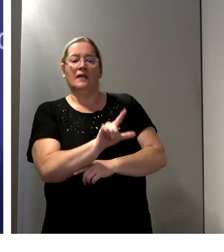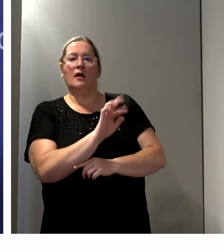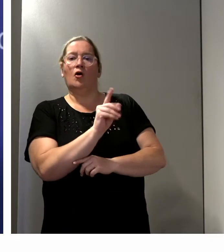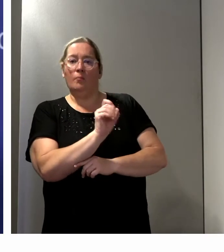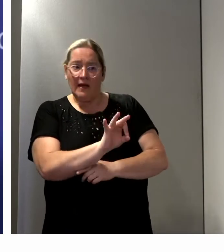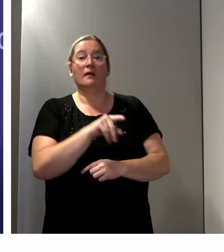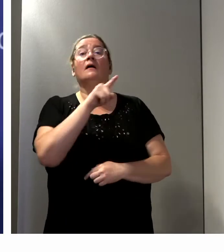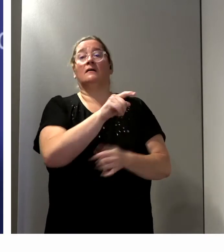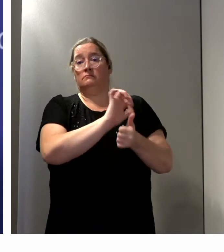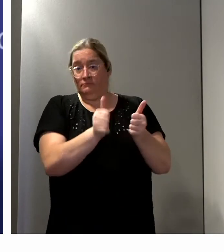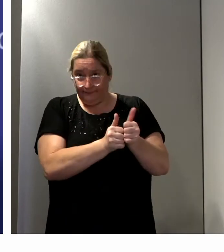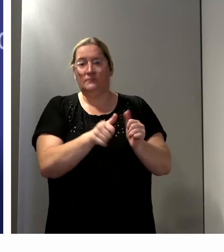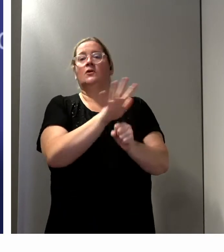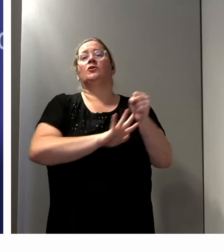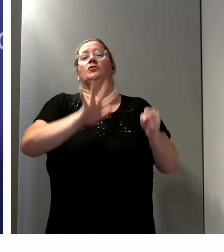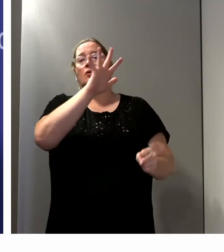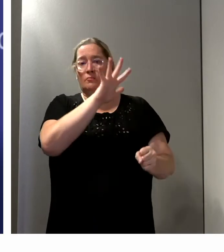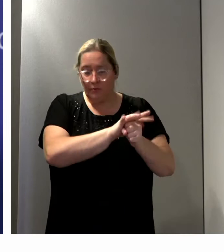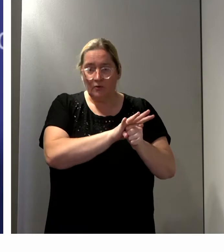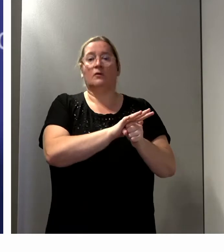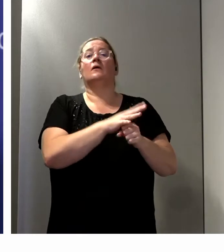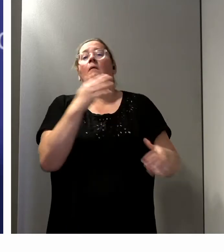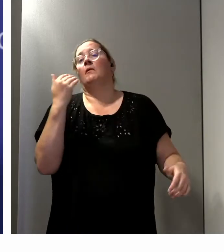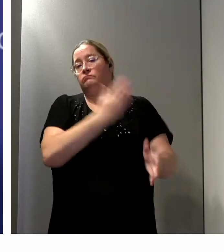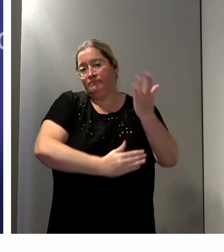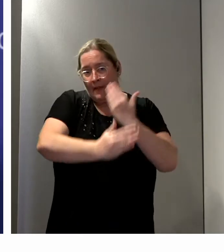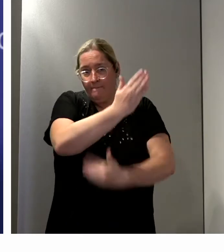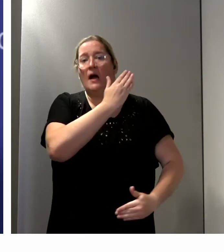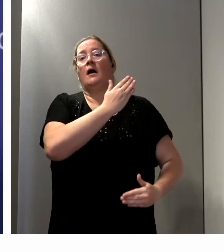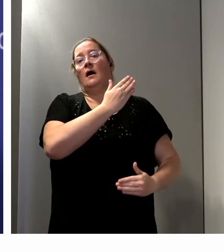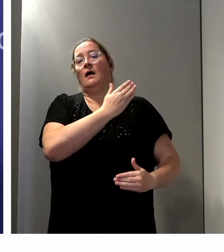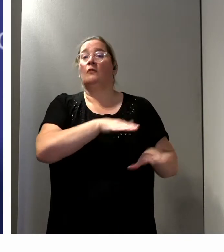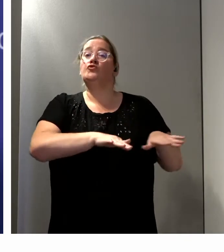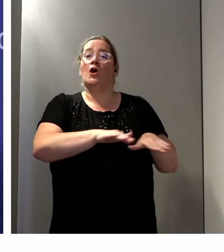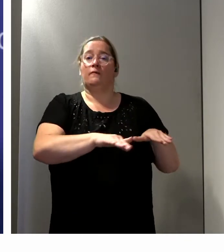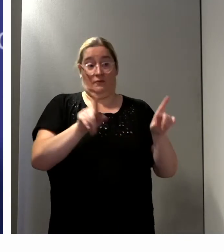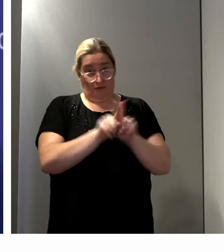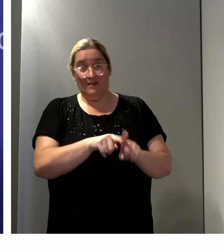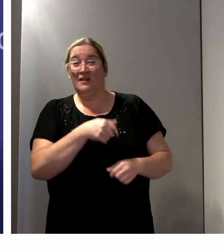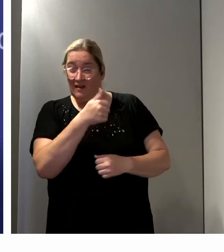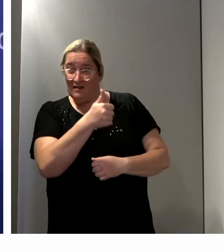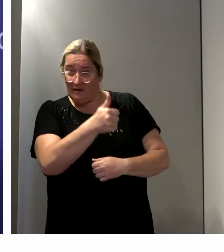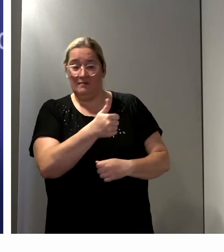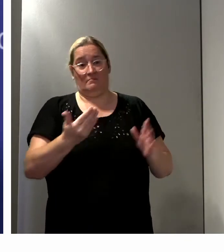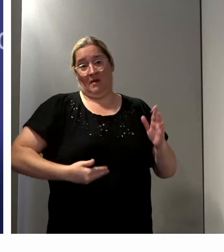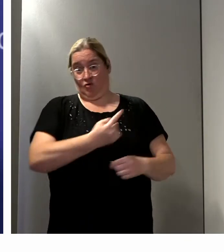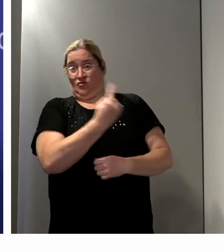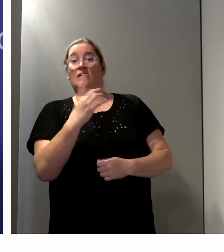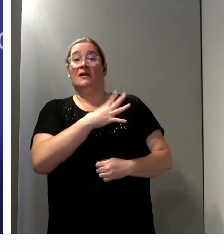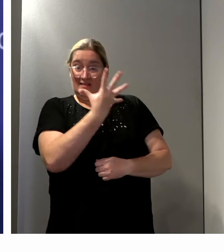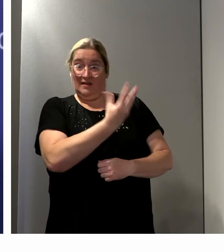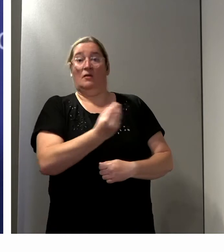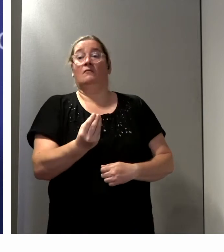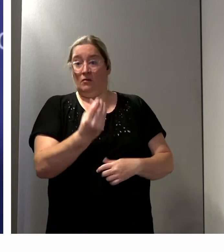qui est vice-championne du monde de parasurf et on me précise maman solo de 5 enfants handicapés. Julia